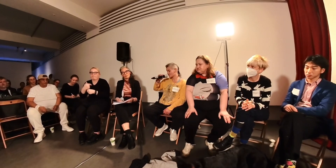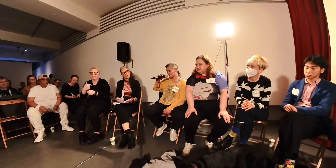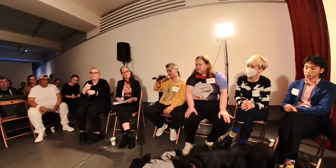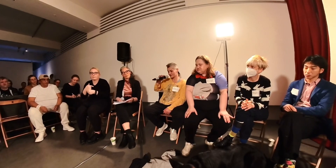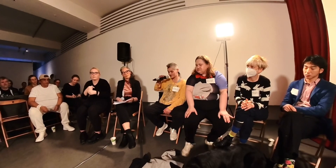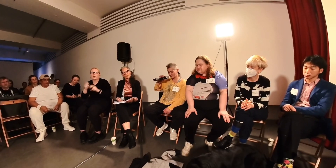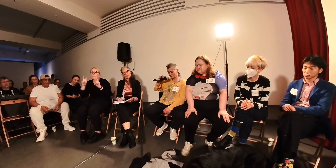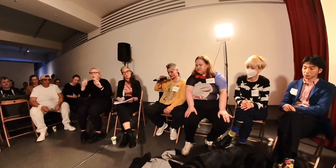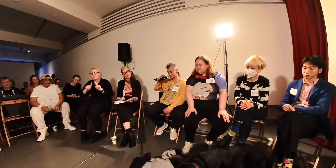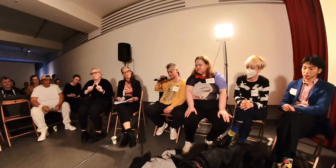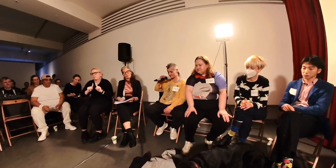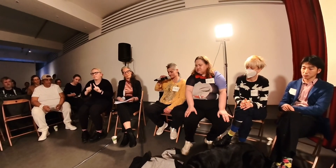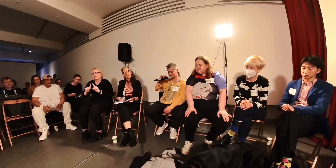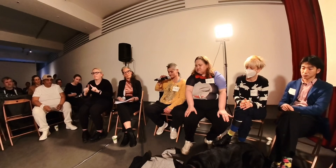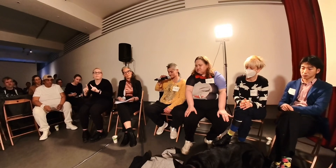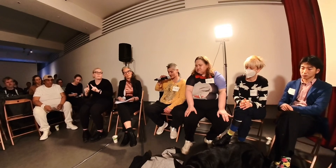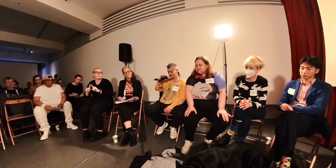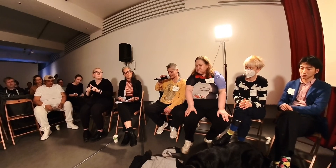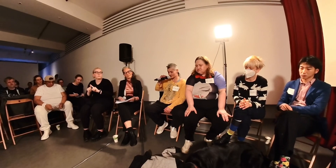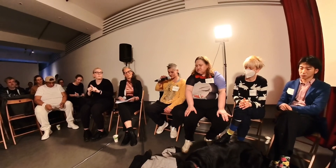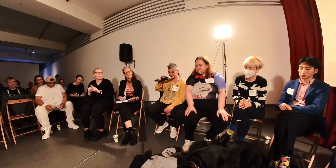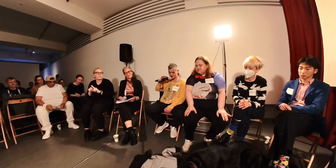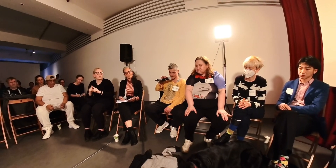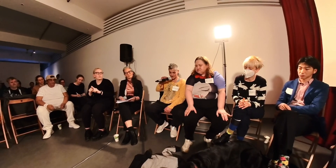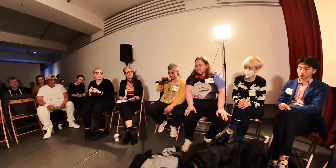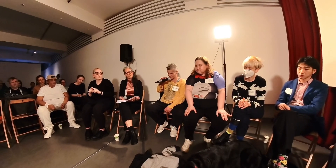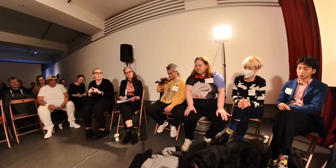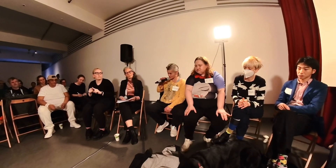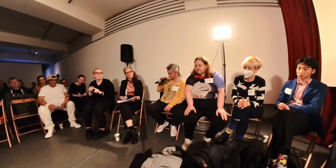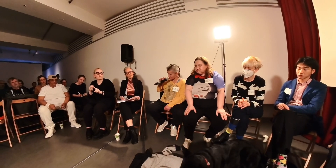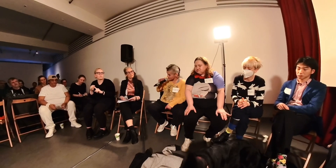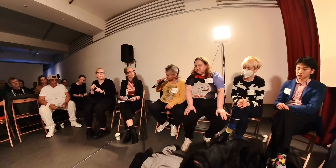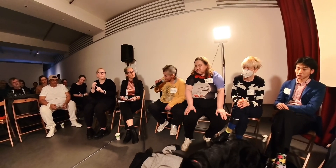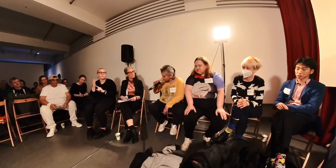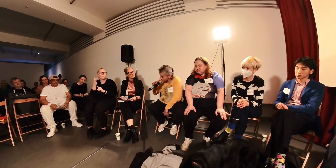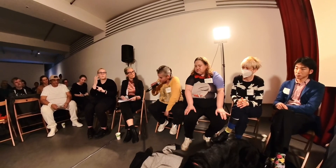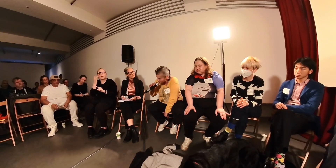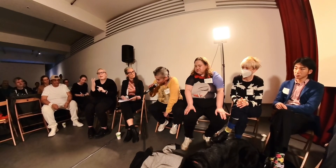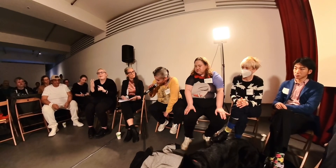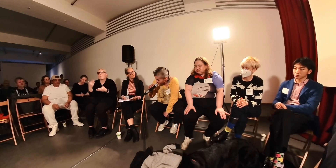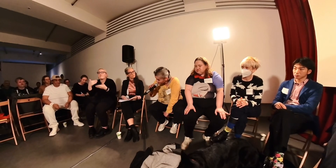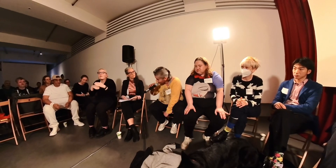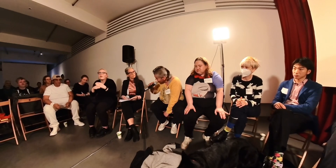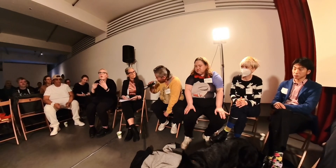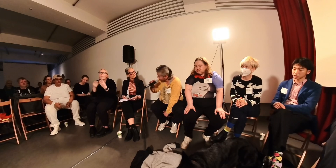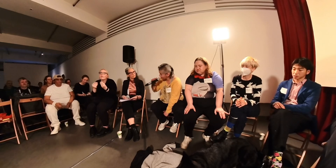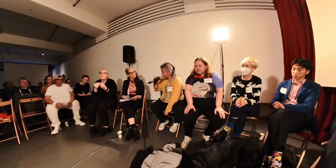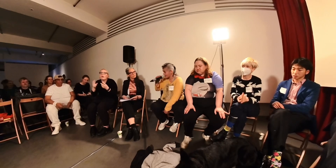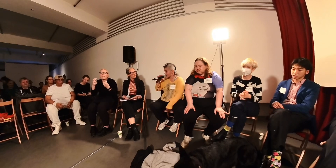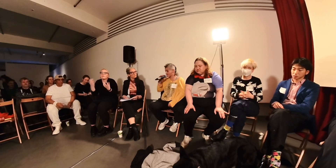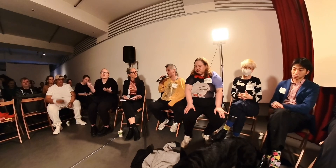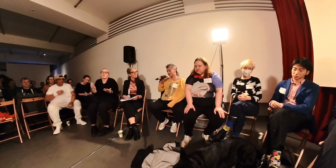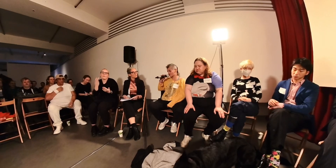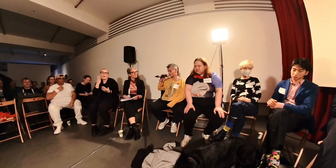těch témat je více, ale já se přiznám, že nevím moc, co jako o těch videích říct, protože ty